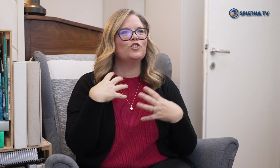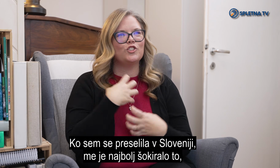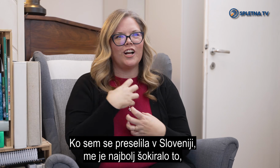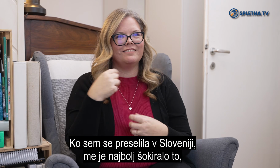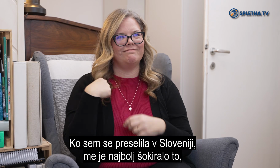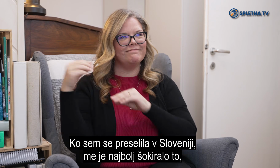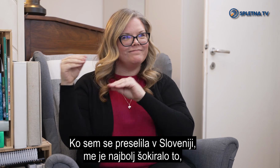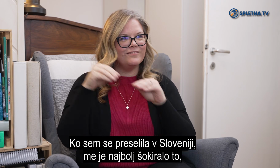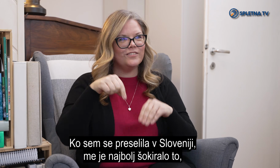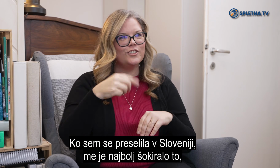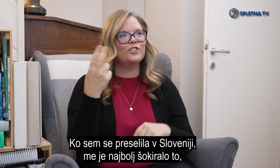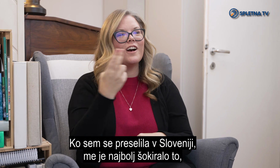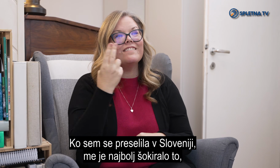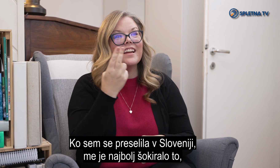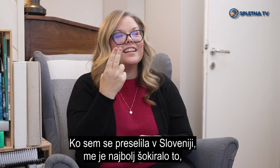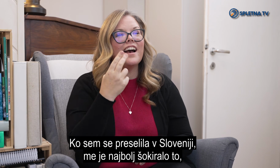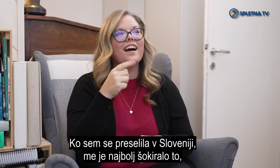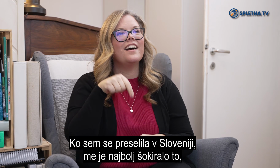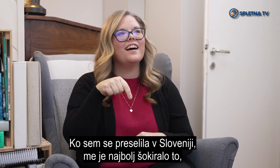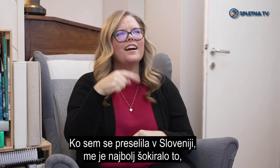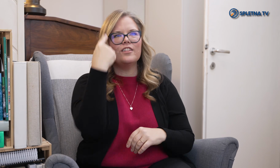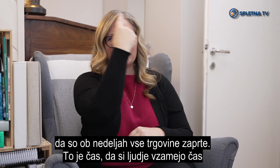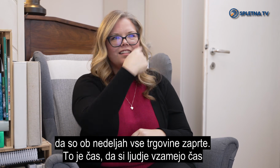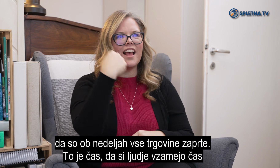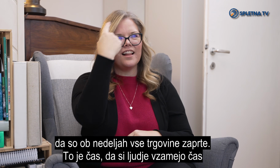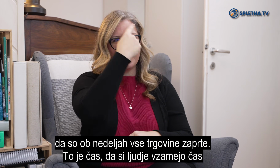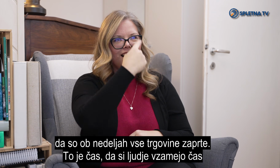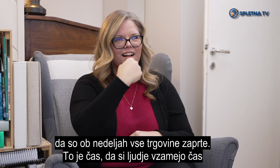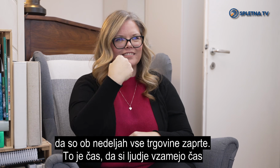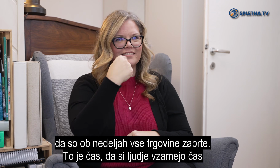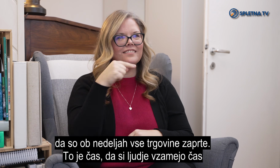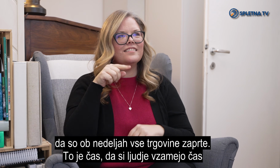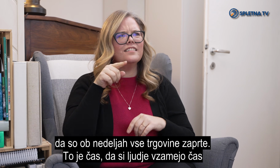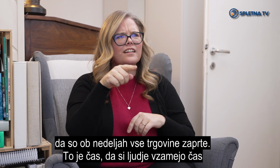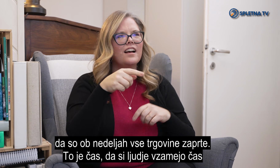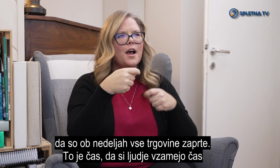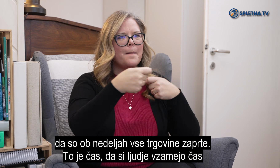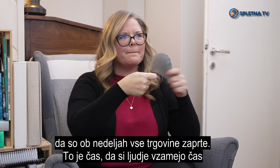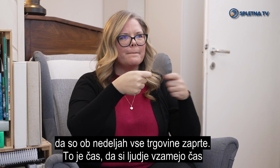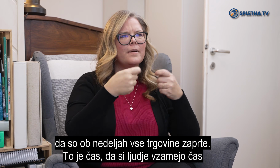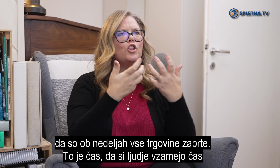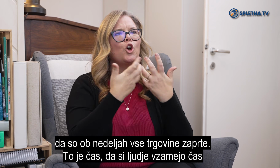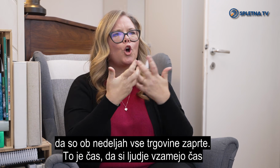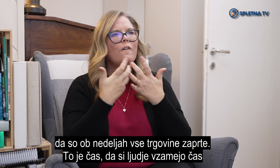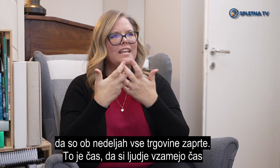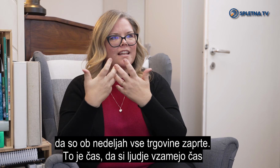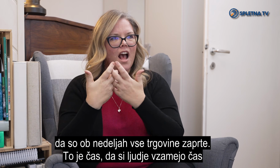Ko sem se preselila v Slovenijo, me je najbolj šokiralo to, da so ob nedeljah vse trgovine zaprte.